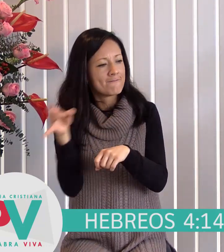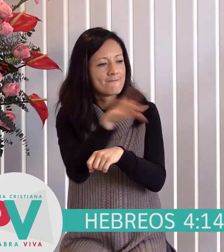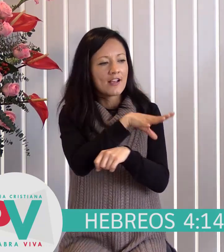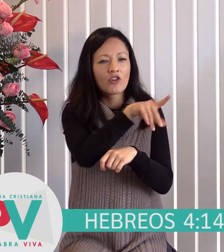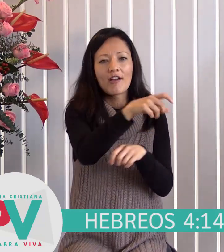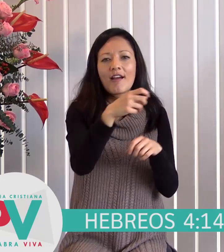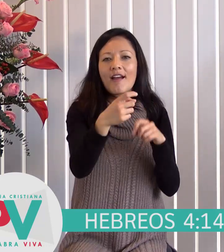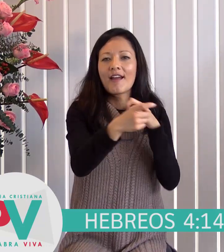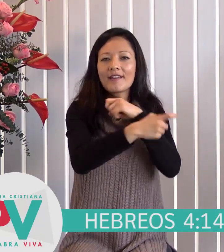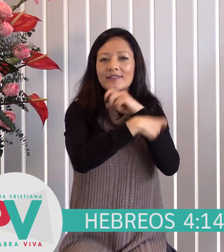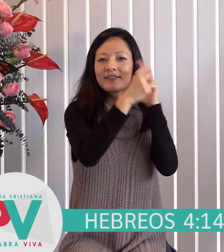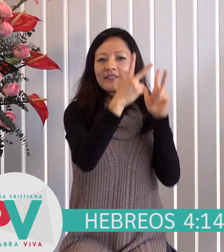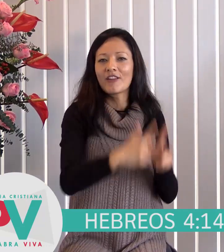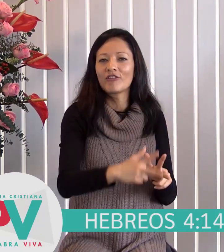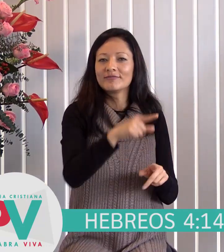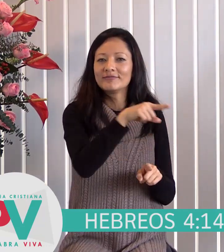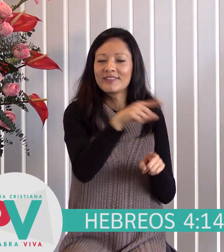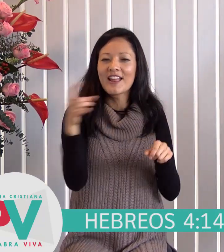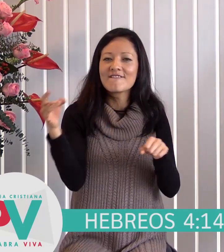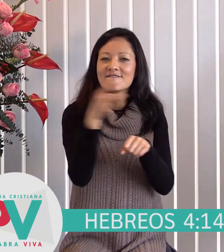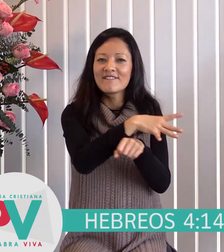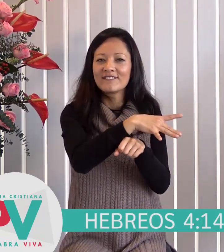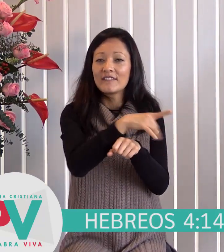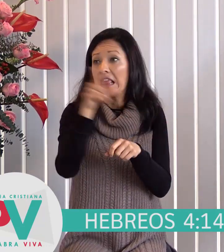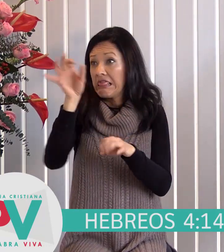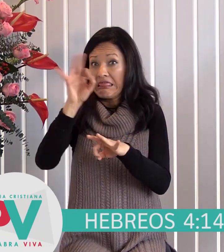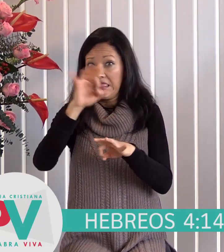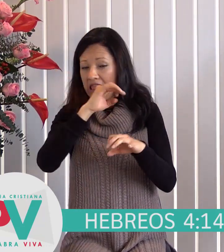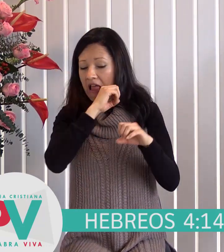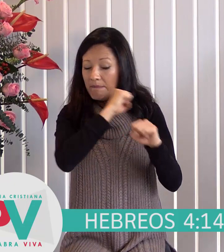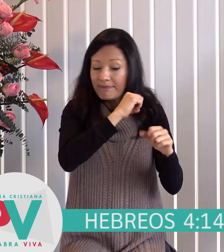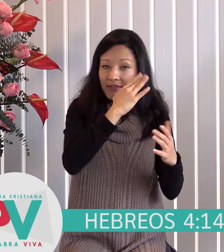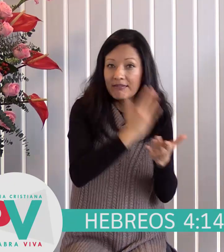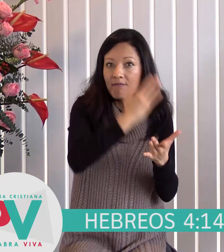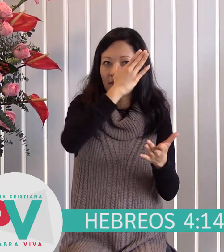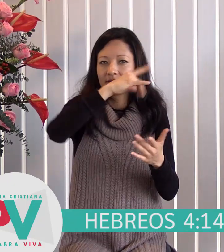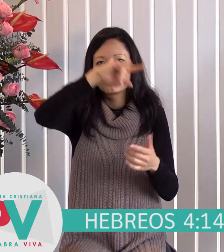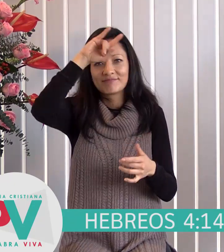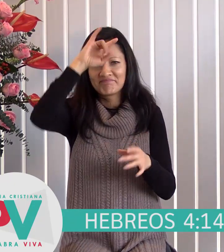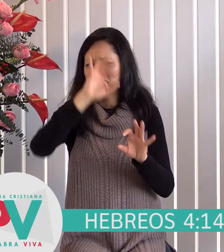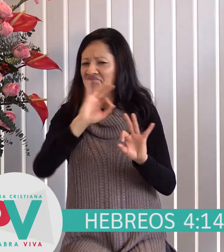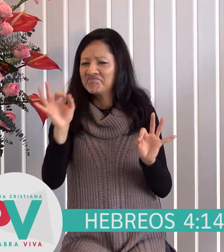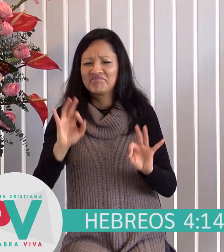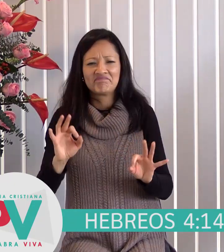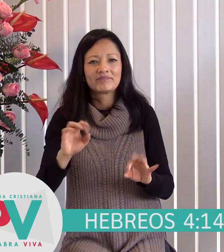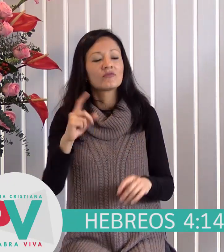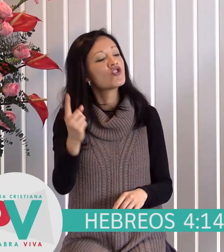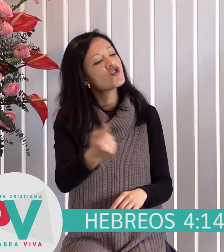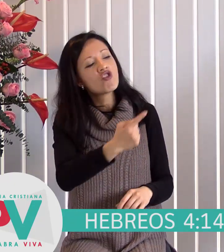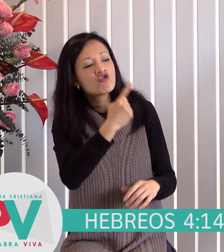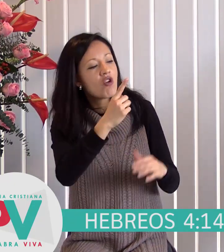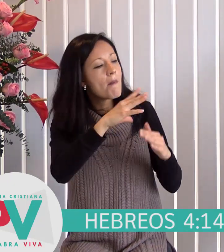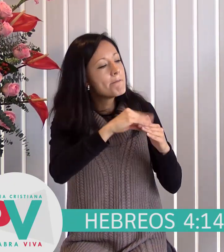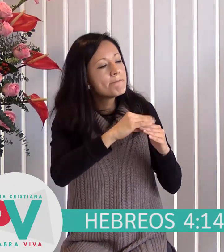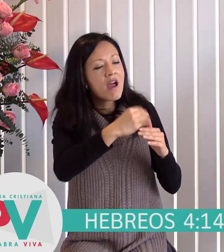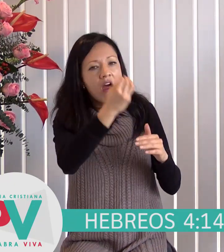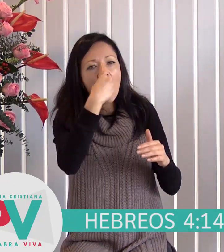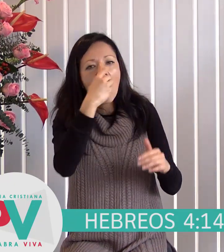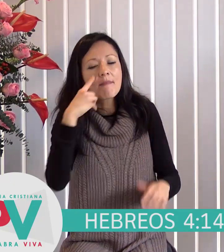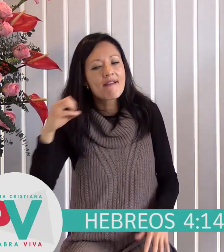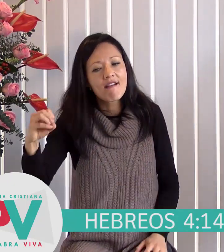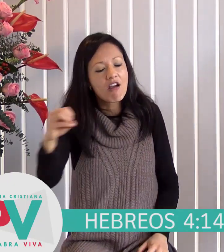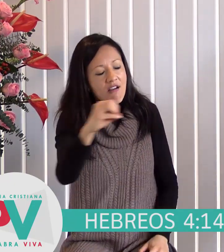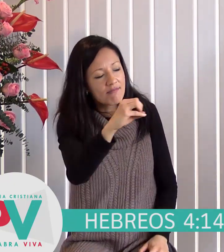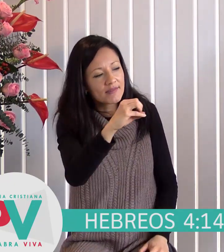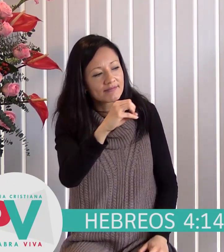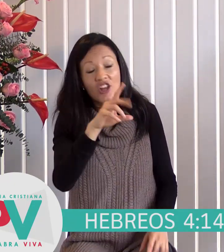al tentador. Él no dejó caerse en la trampa de Satanás. No solamente de pan vivirá el hombre. No